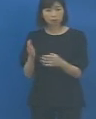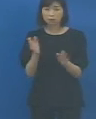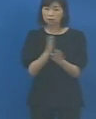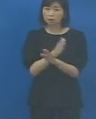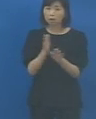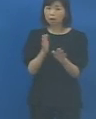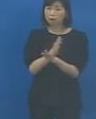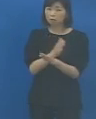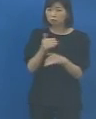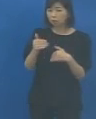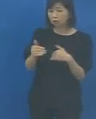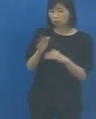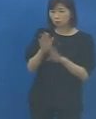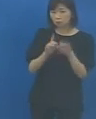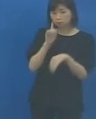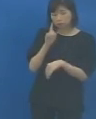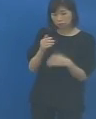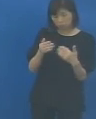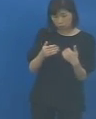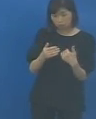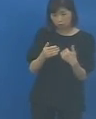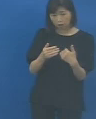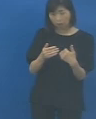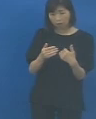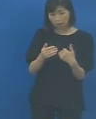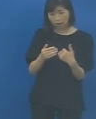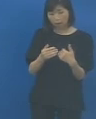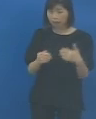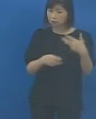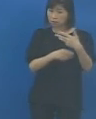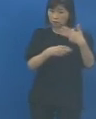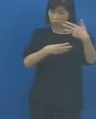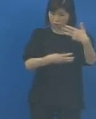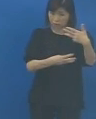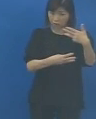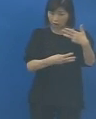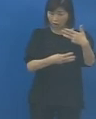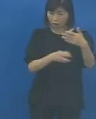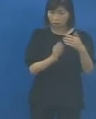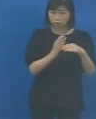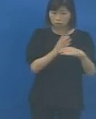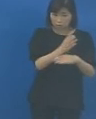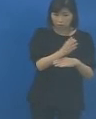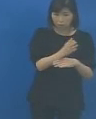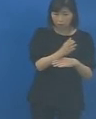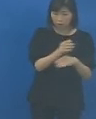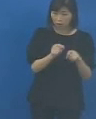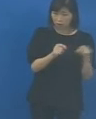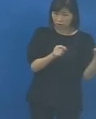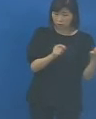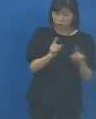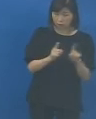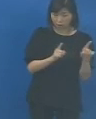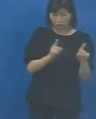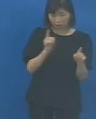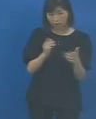日になってもさらに延長される考えということでよろしいんですか？ いや、そこも含めて、今しば